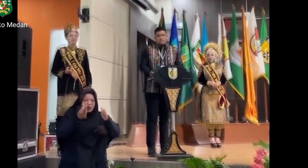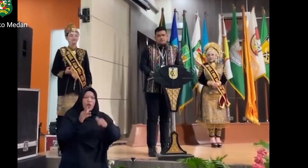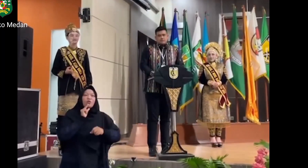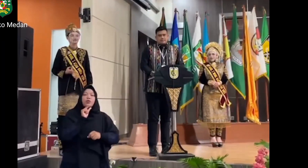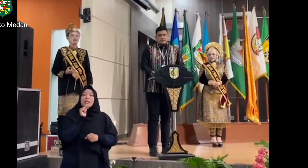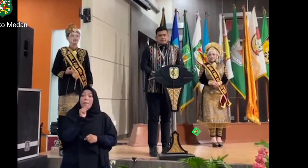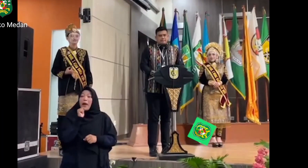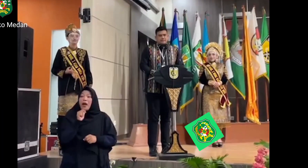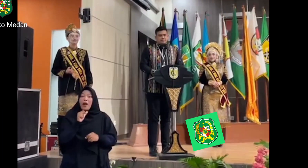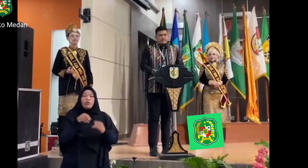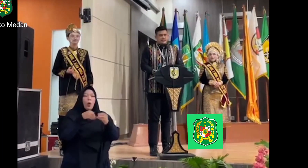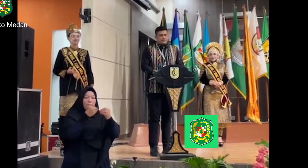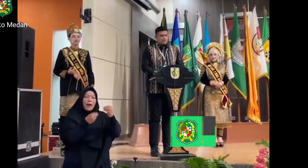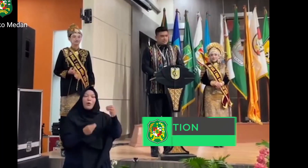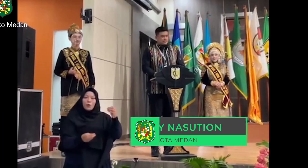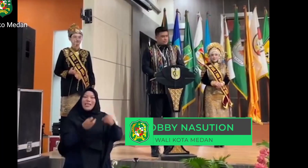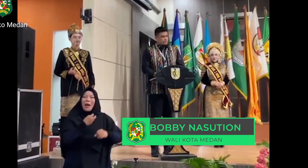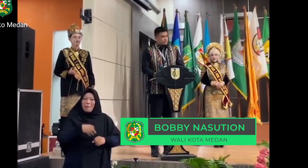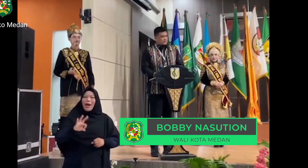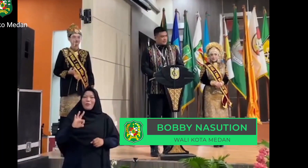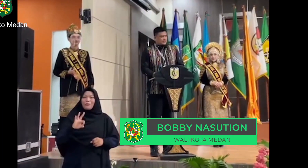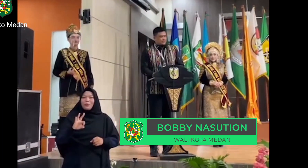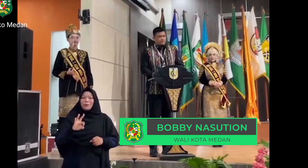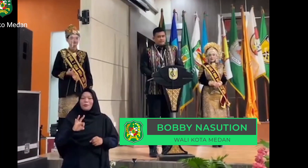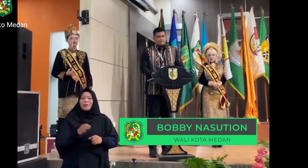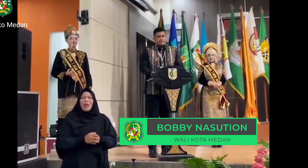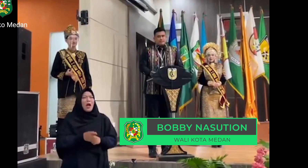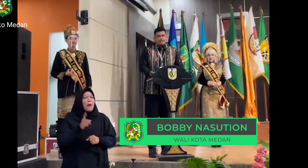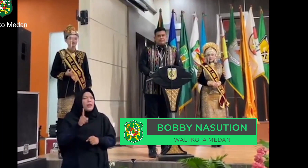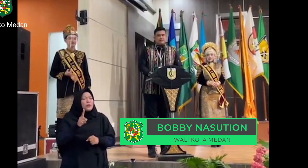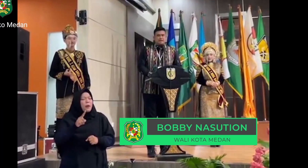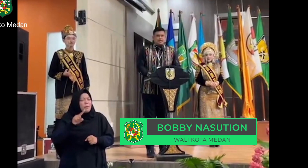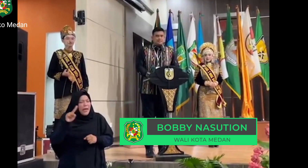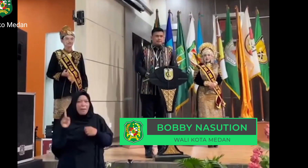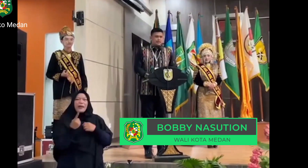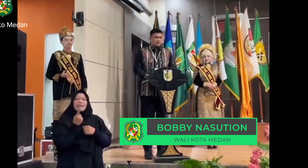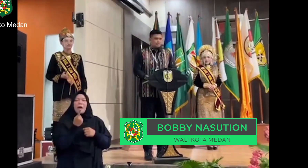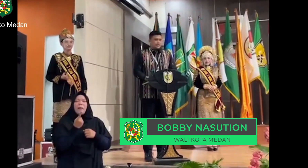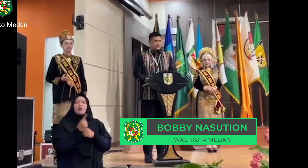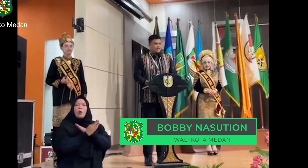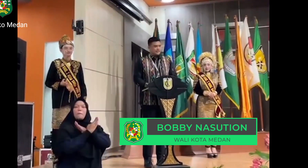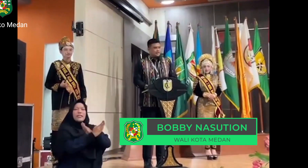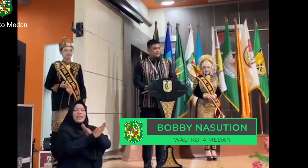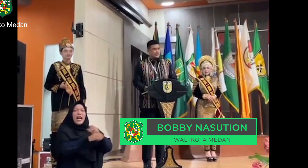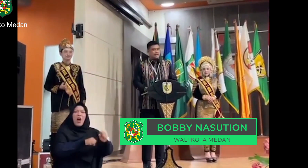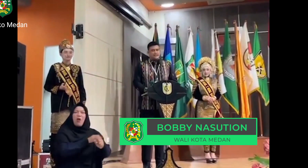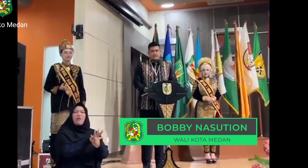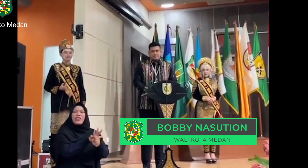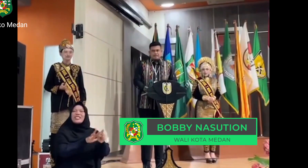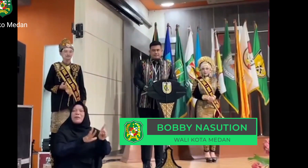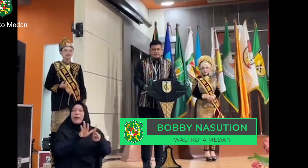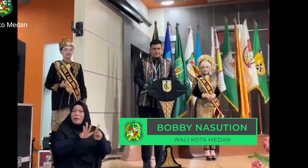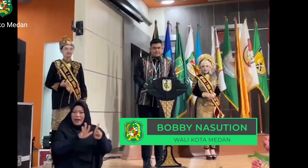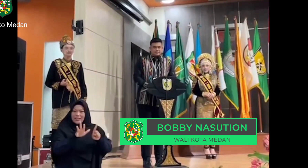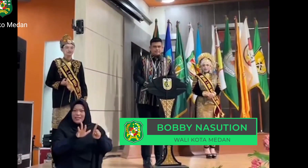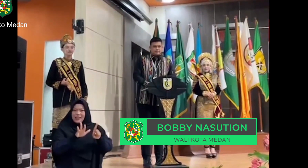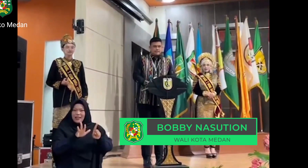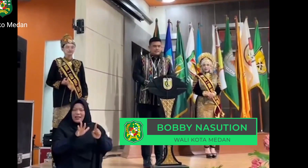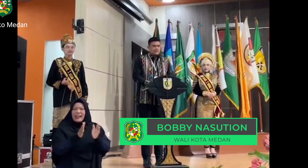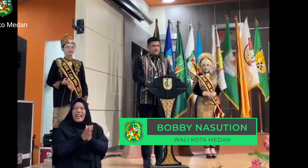untuk sama-sama, pertama sekali untuk bisa memutus mata rantai COVID-19 dan mengembalikan perekonomian di wilayah kita masing-masing. Dan